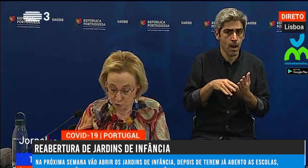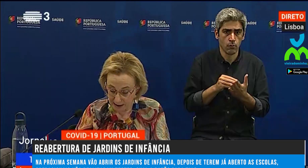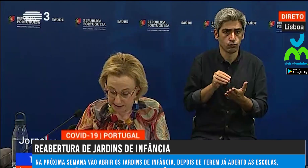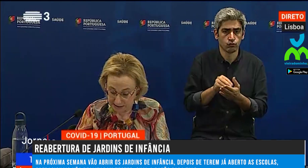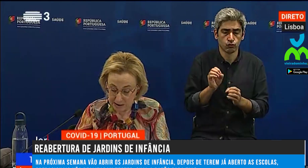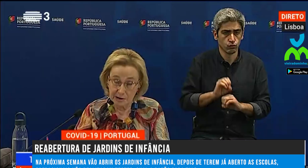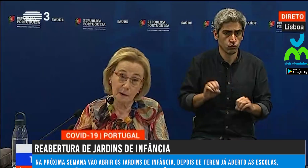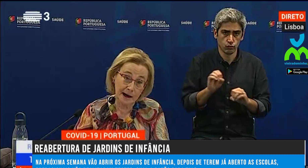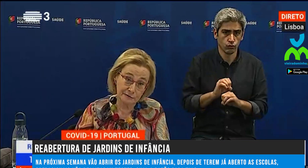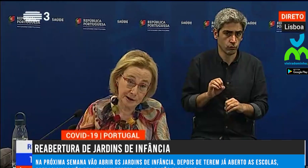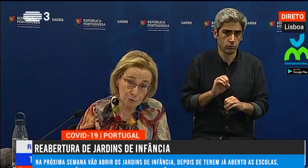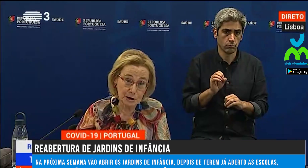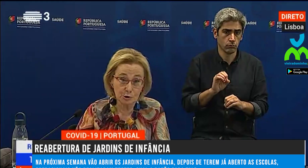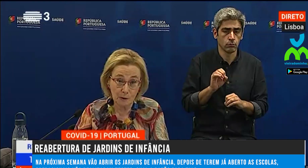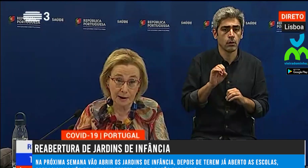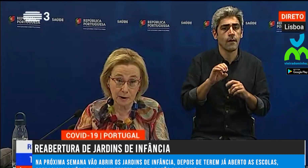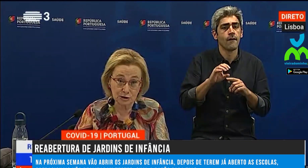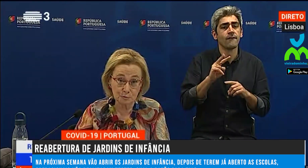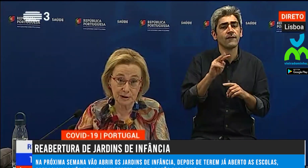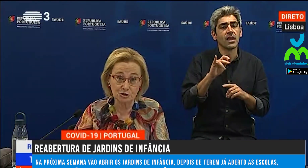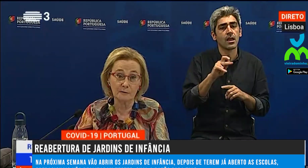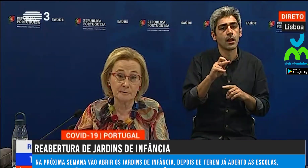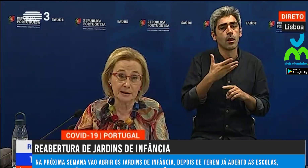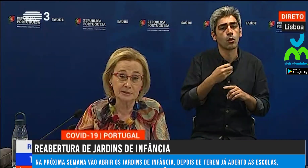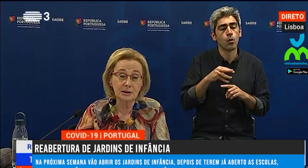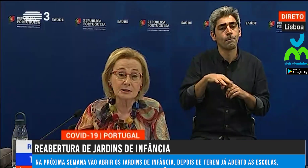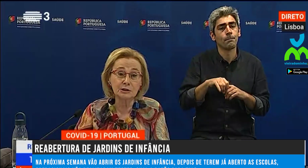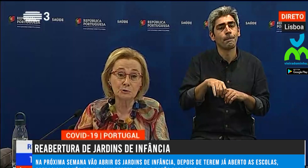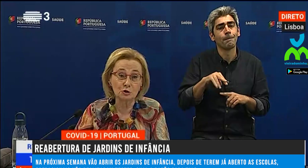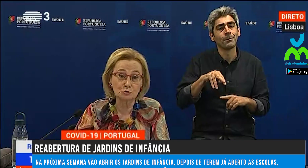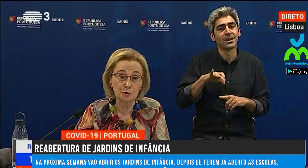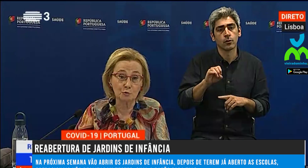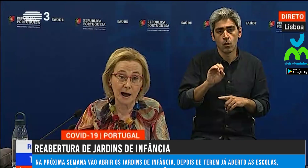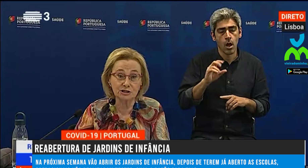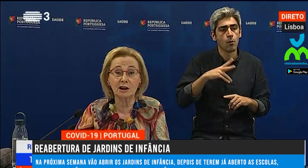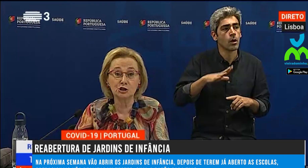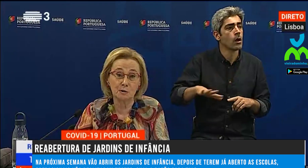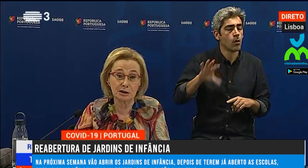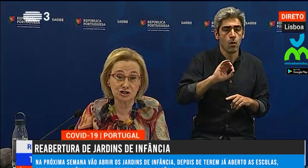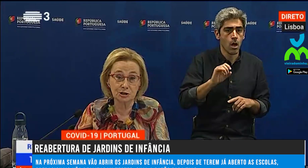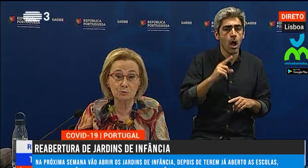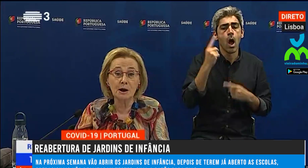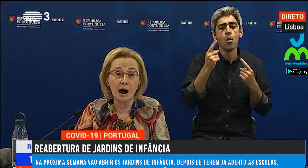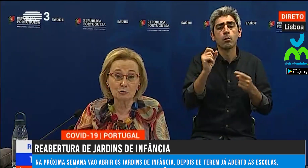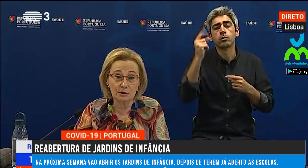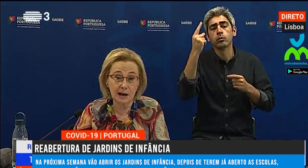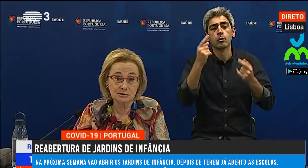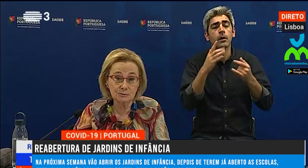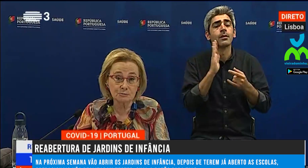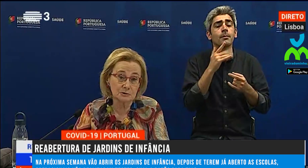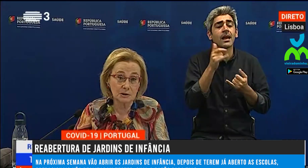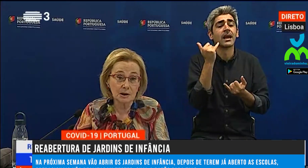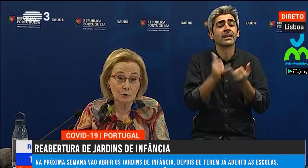para retomar. Não há em Vieira do Minho e não há no resto do país. Obviamente, situações pontuais de risco acrescido, a